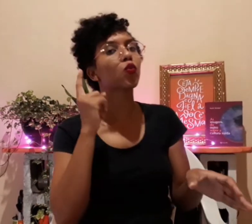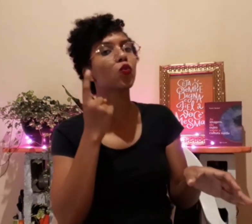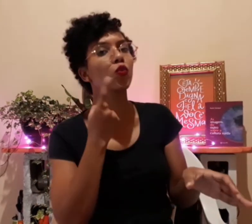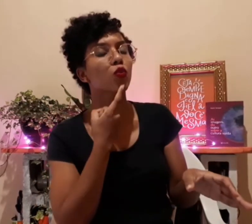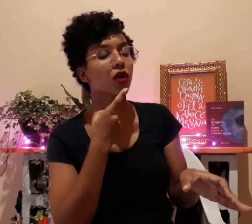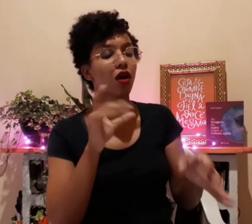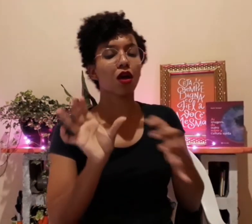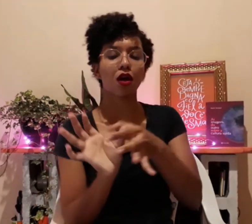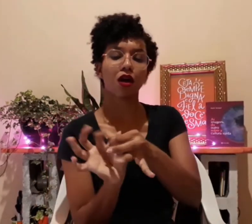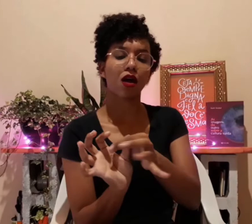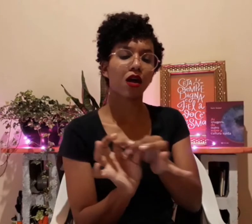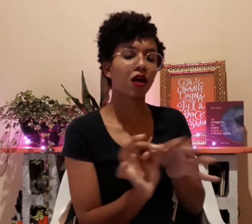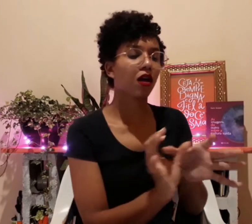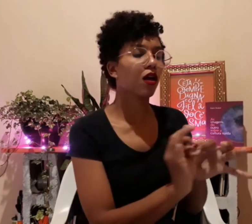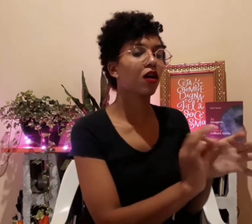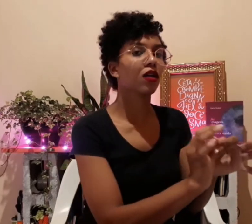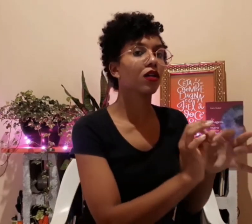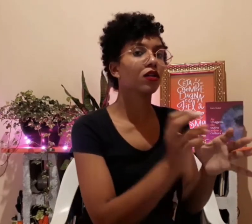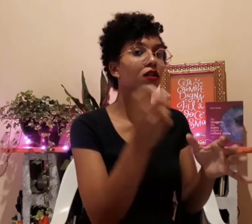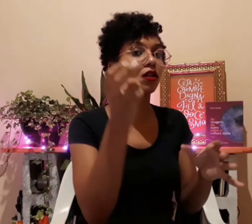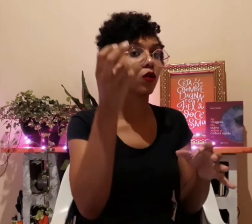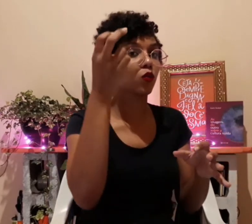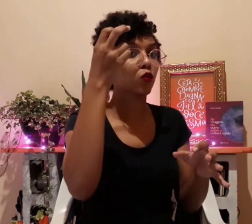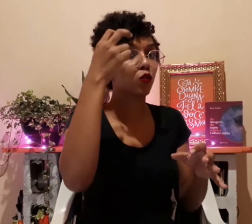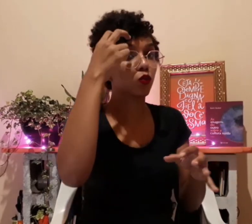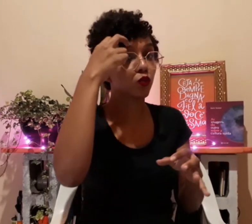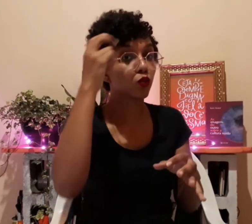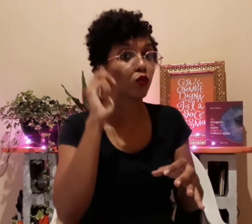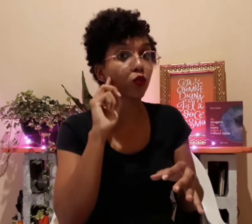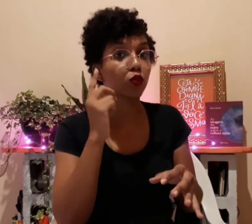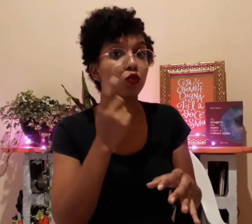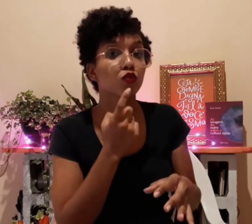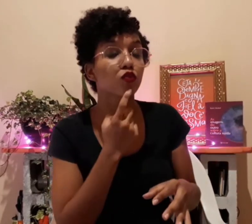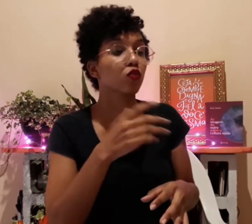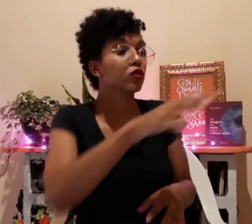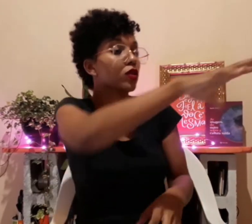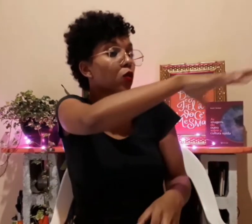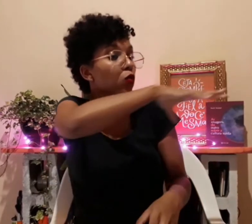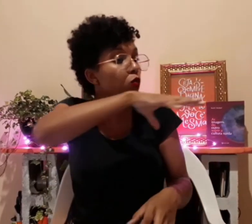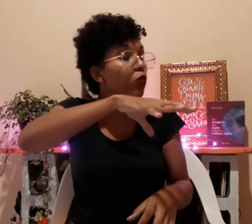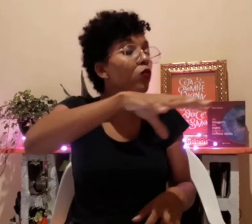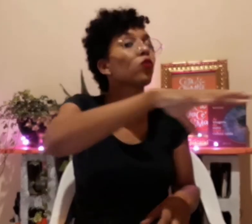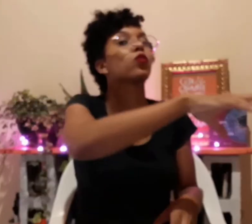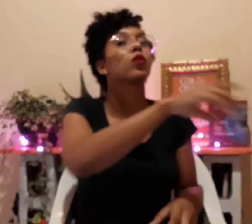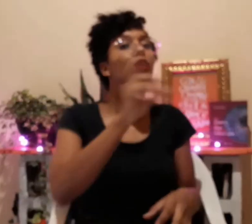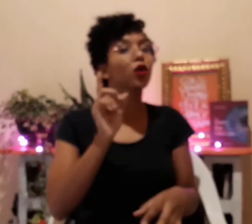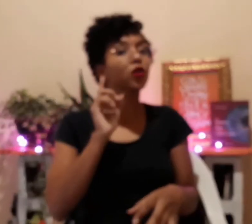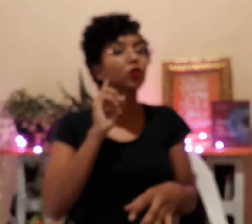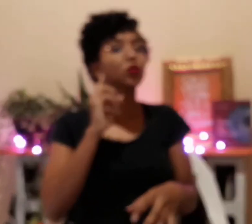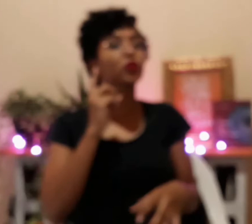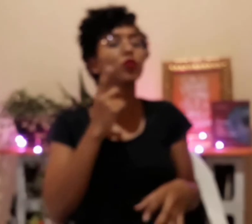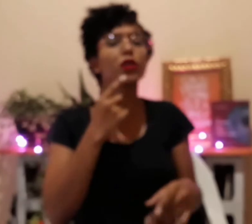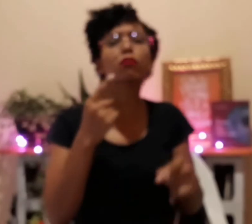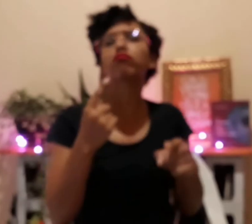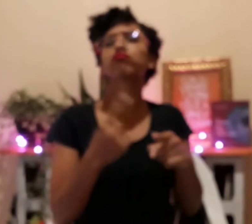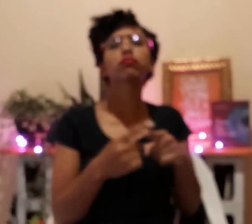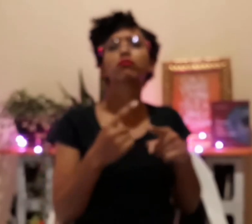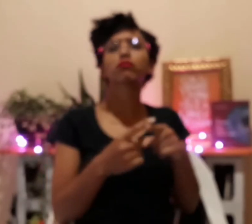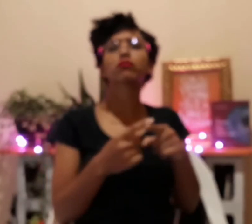no contexto, elas são produzidas, pensadas e imaginadas por surdos e para surdos. E por